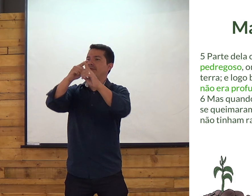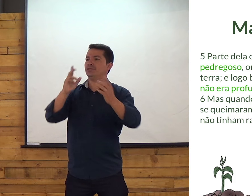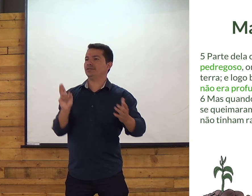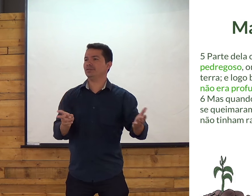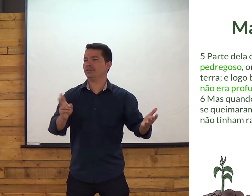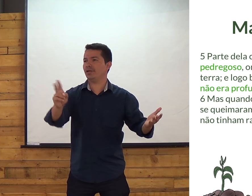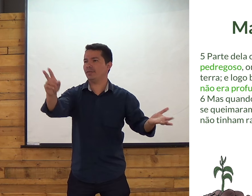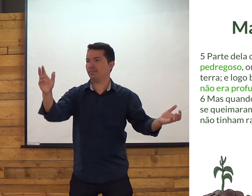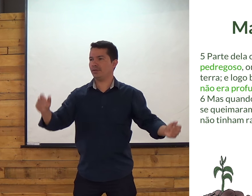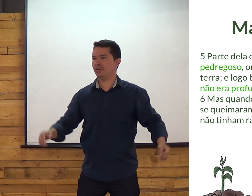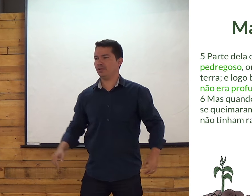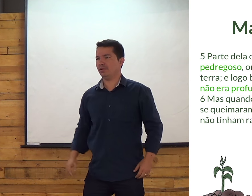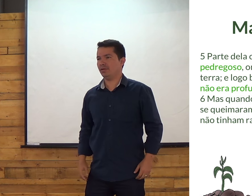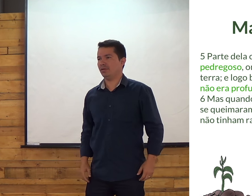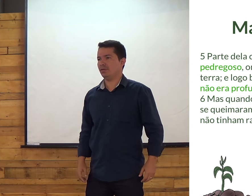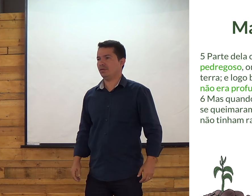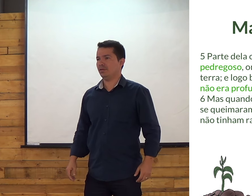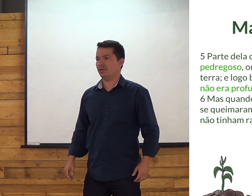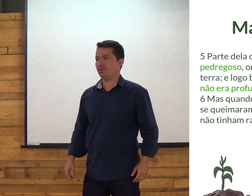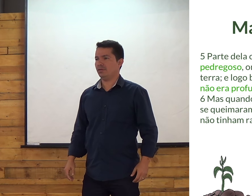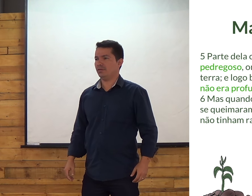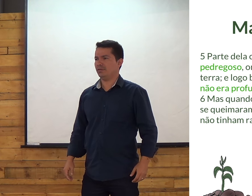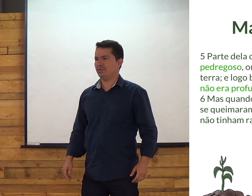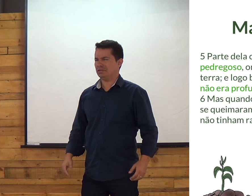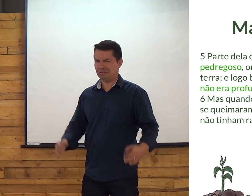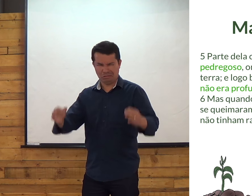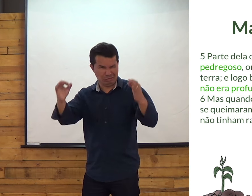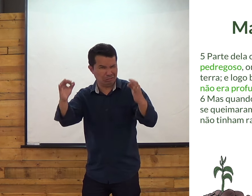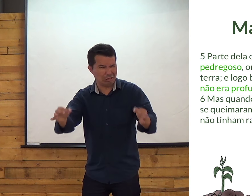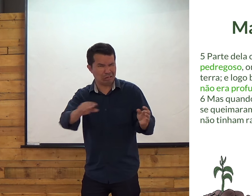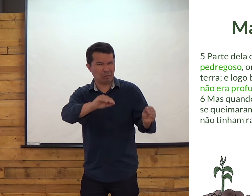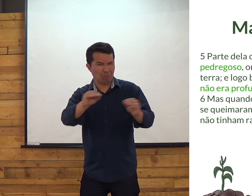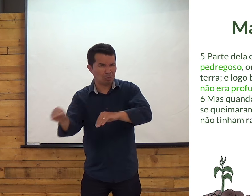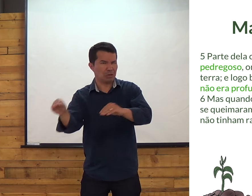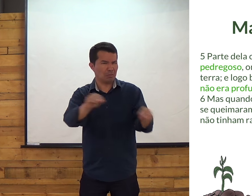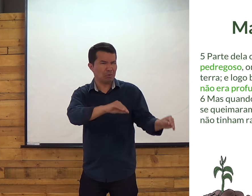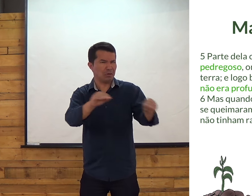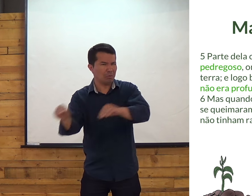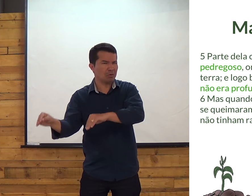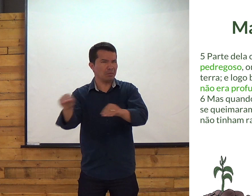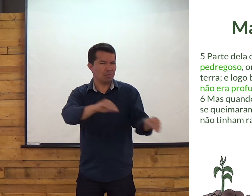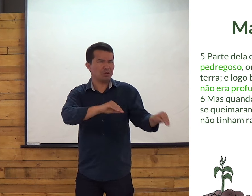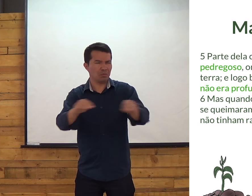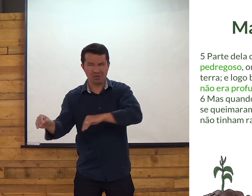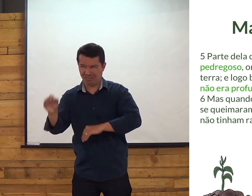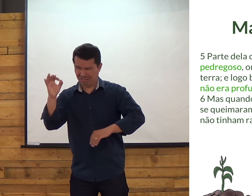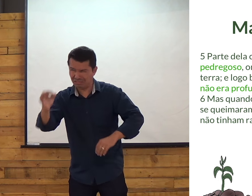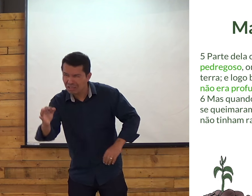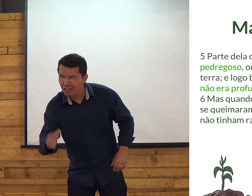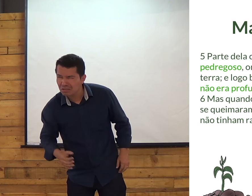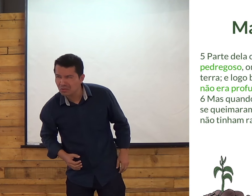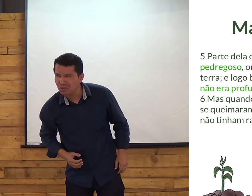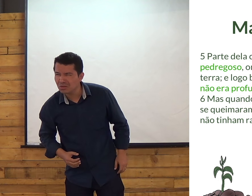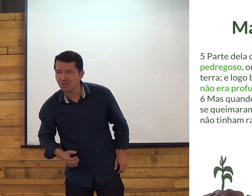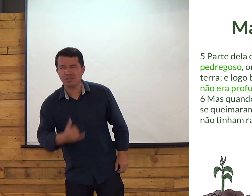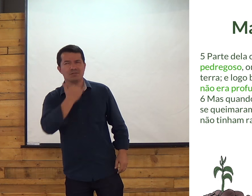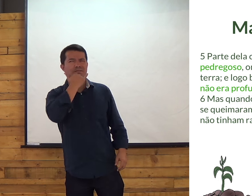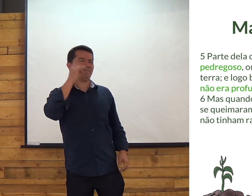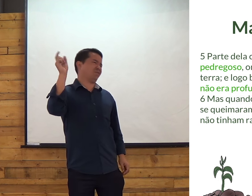magoaram. Essa igreja não é boa e eu mudo, mudo, mudo sempre. Tá certo isso? Você ficar indo para lá e para